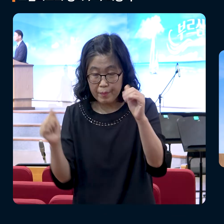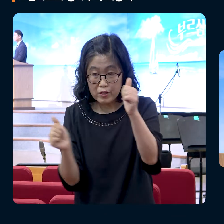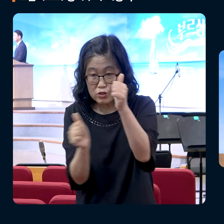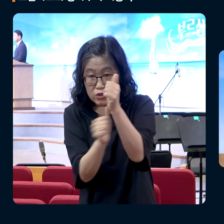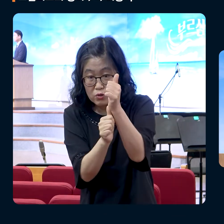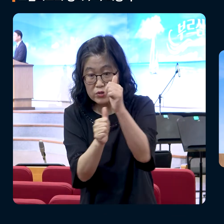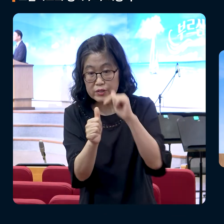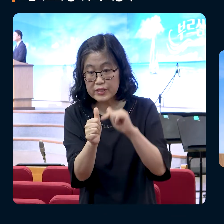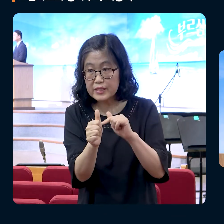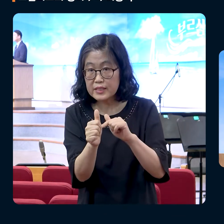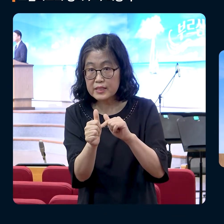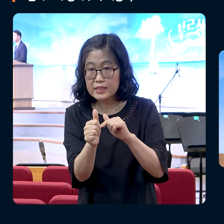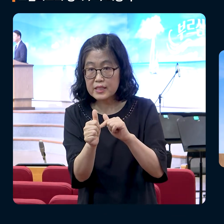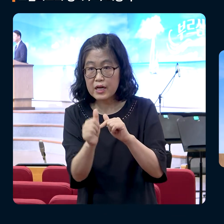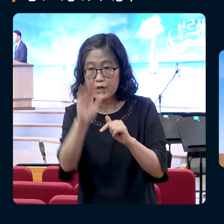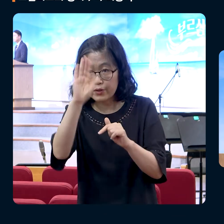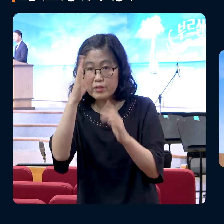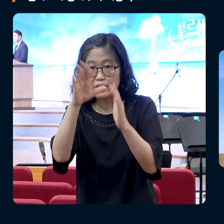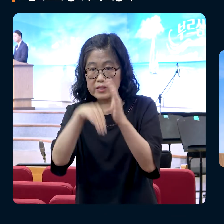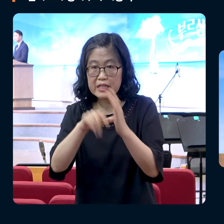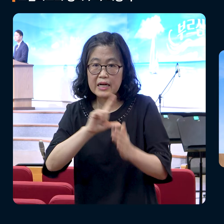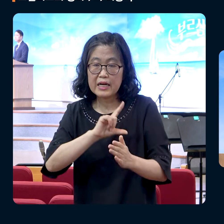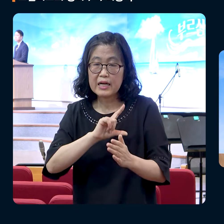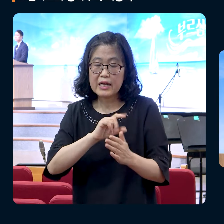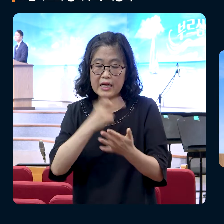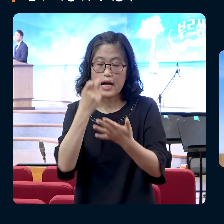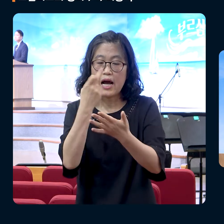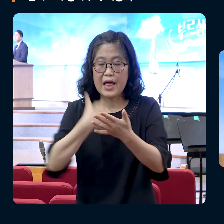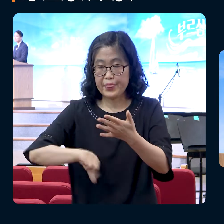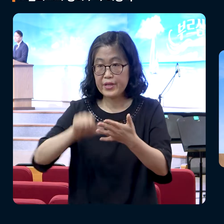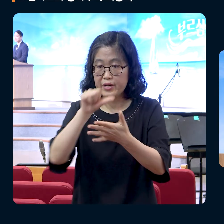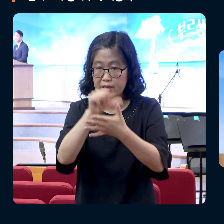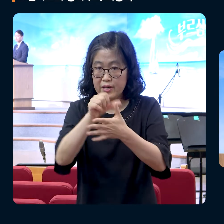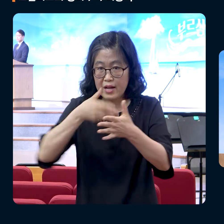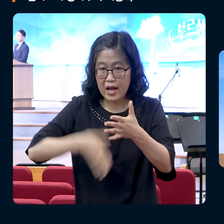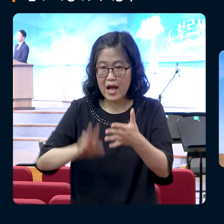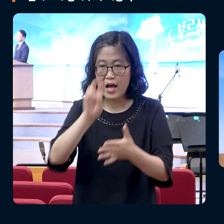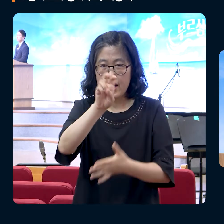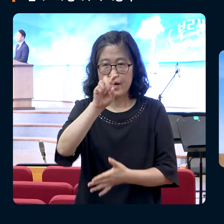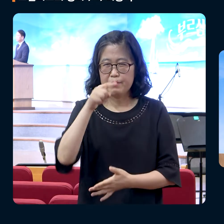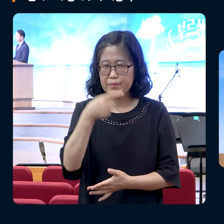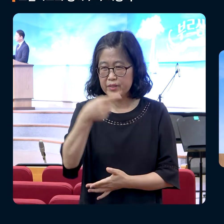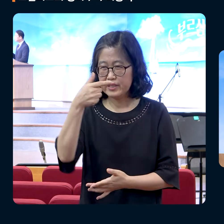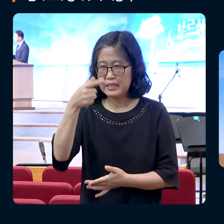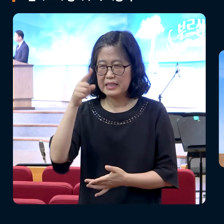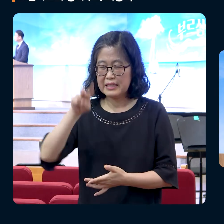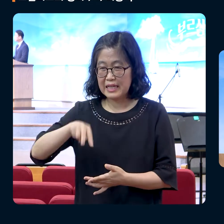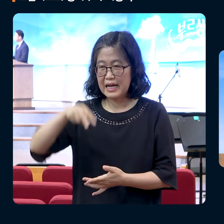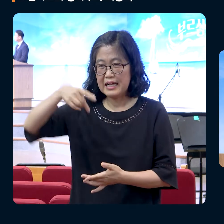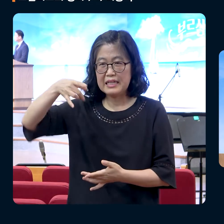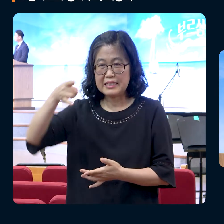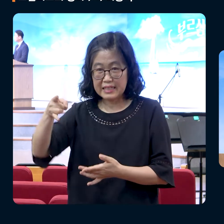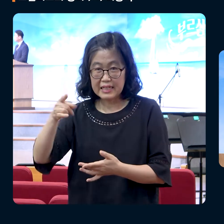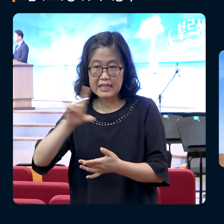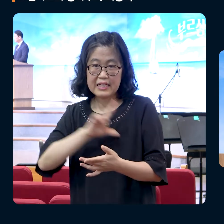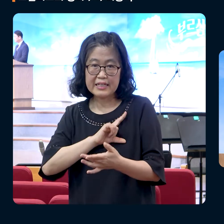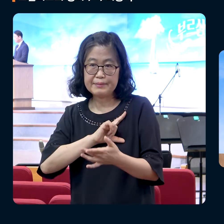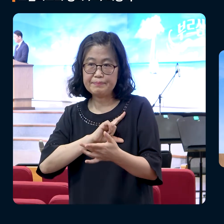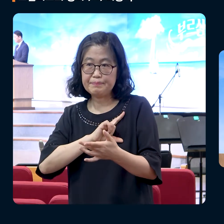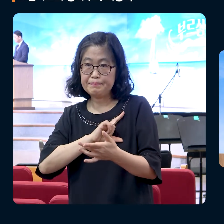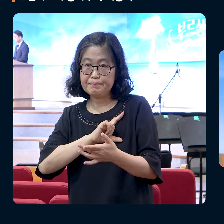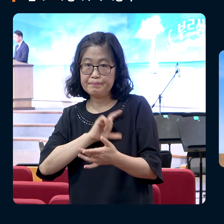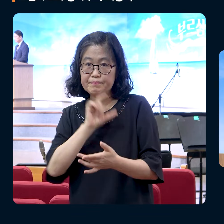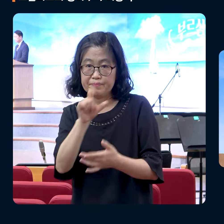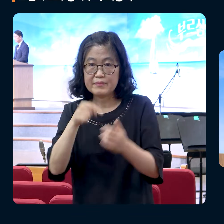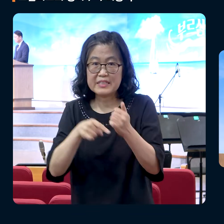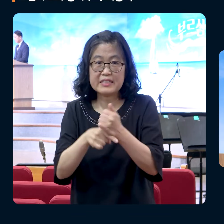아들을 낳습니다. 첫째 아들을 낳는데 첫째 아들의 이름을 므낫세라고 짓습니다. 근데 이 므낫세라는